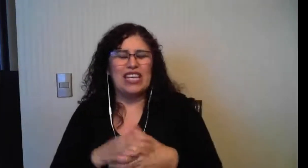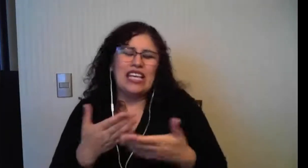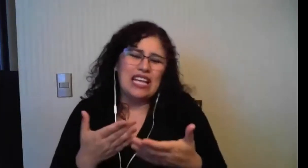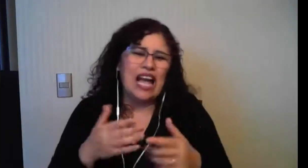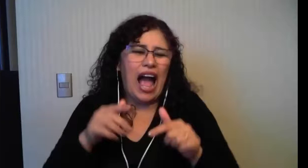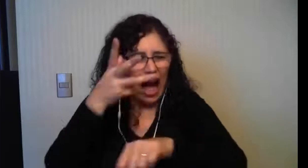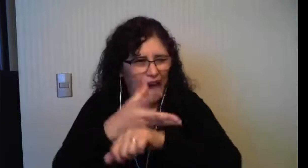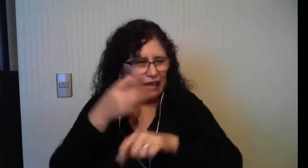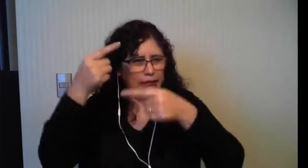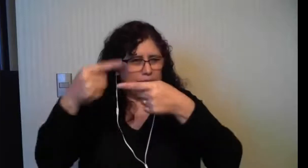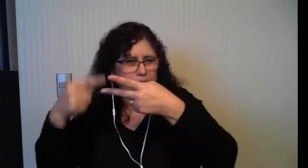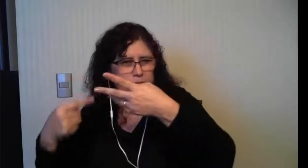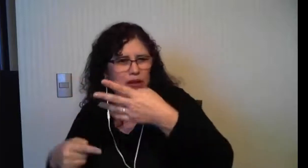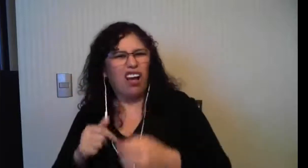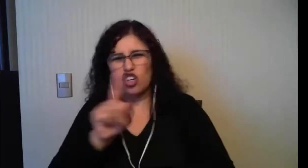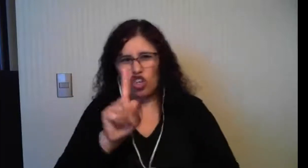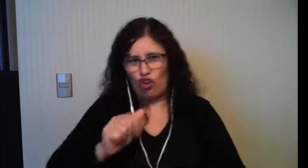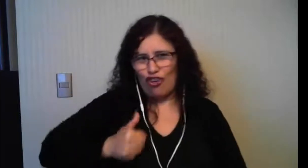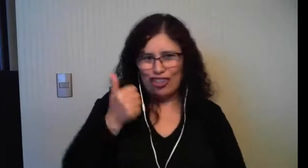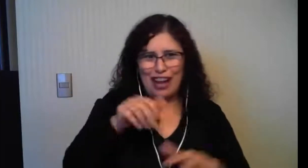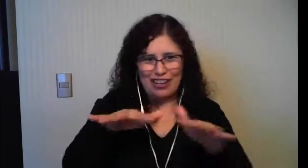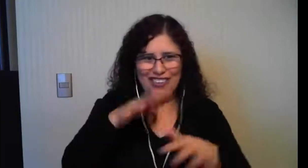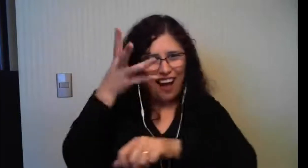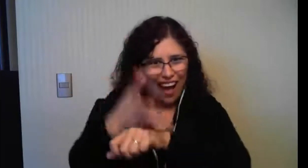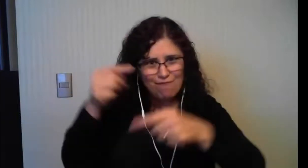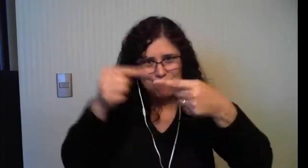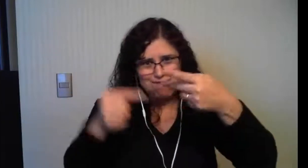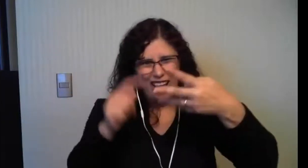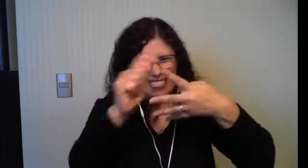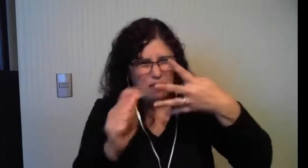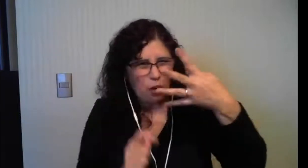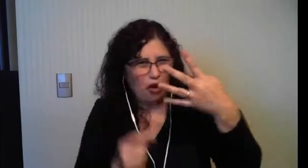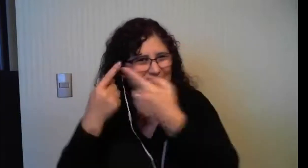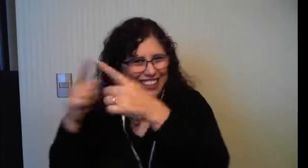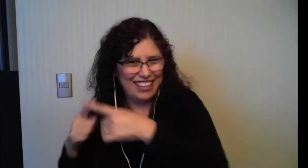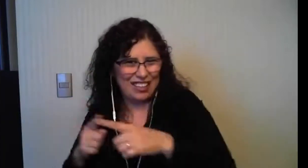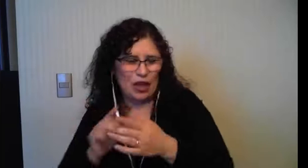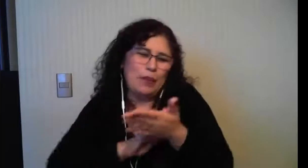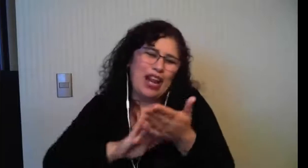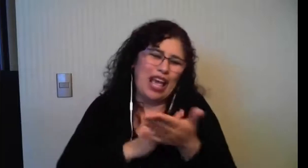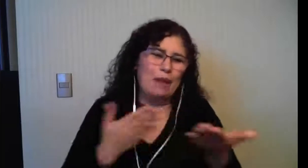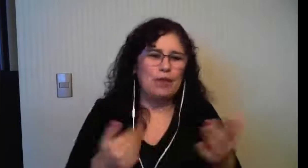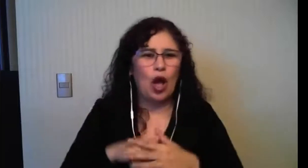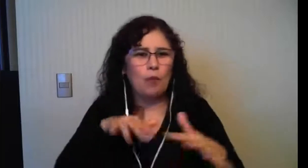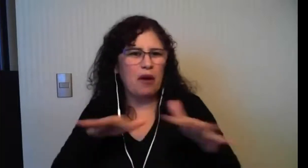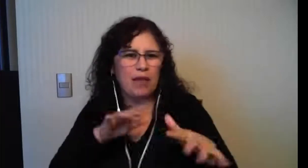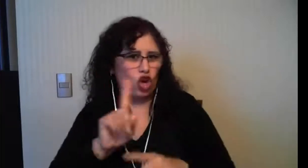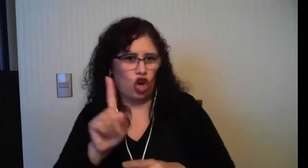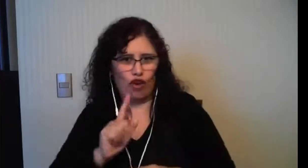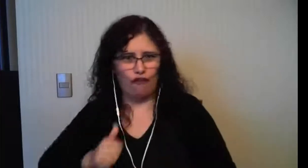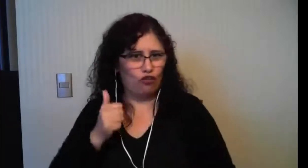Hay varios tipos de movimientos involuntarios, ¿ya? Que se generan en las personas. Por ejemplo, un movimiento involuntario